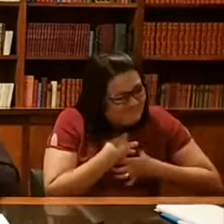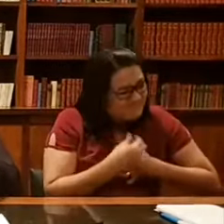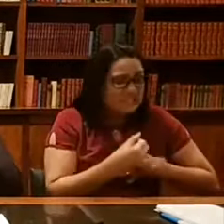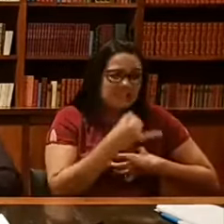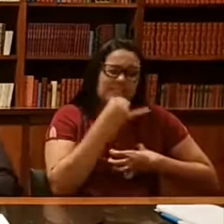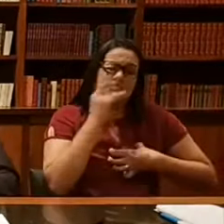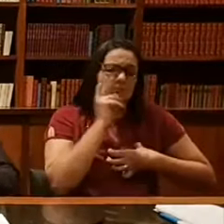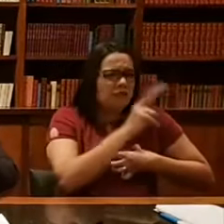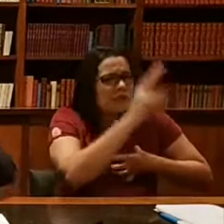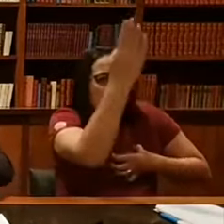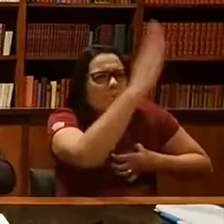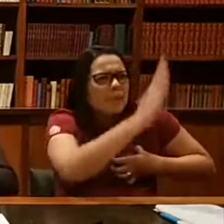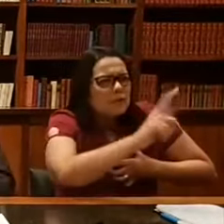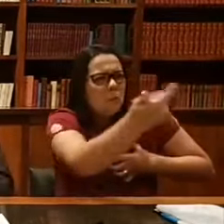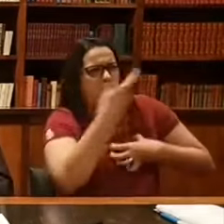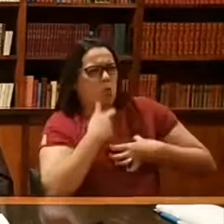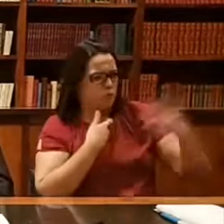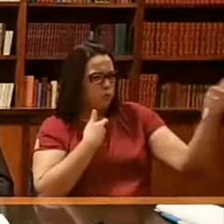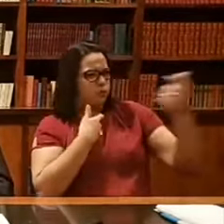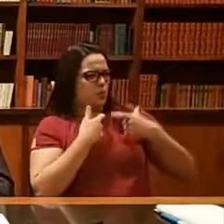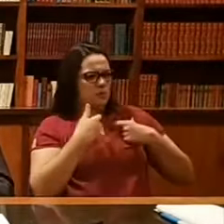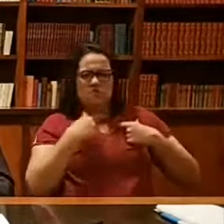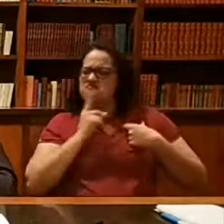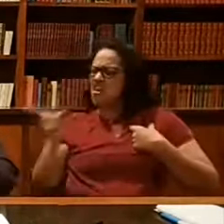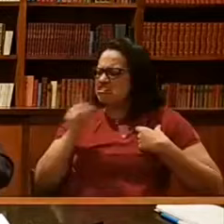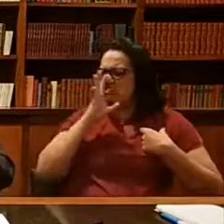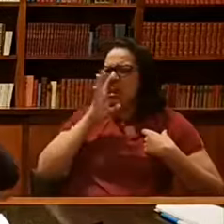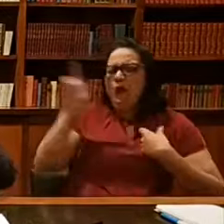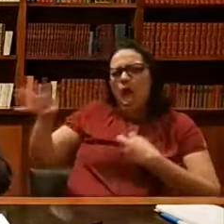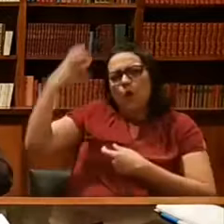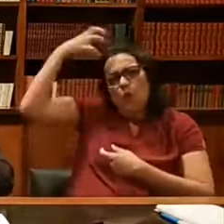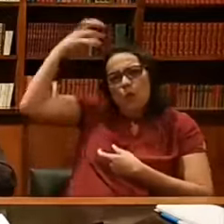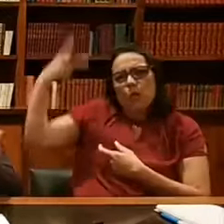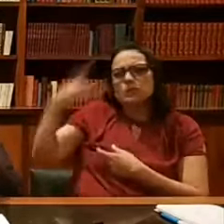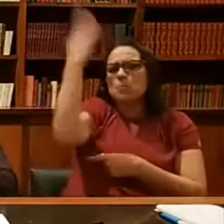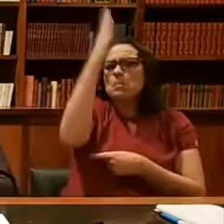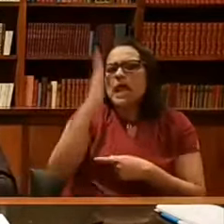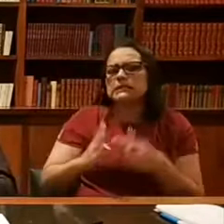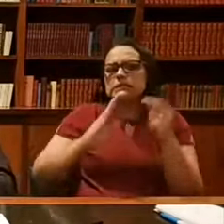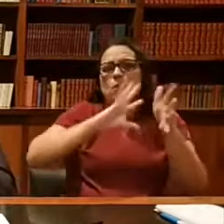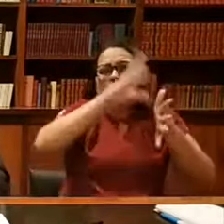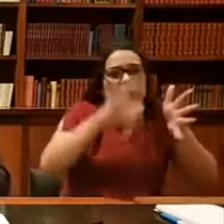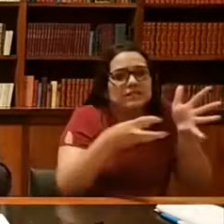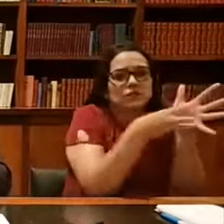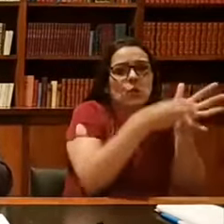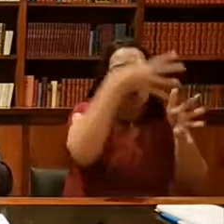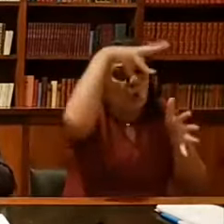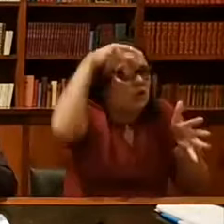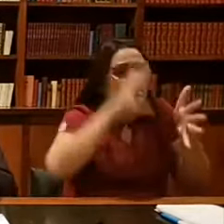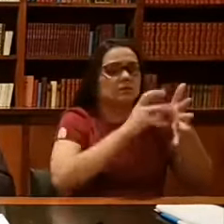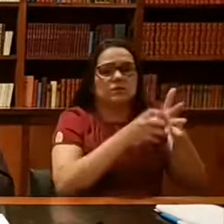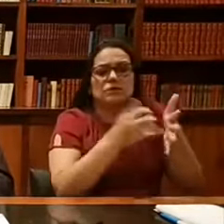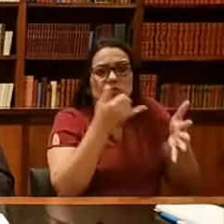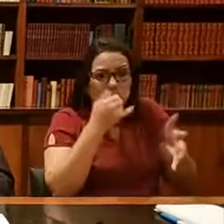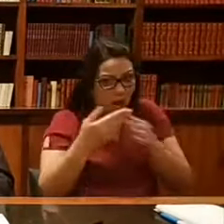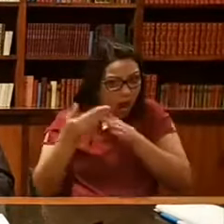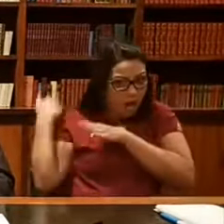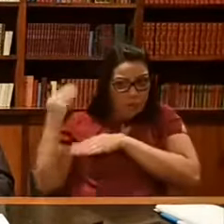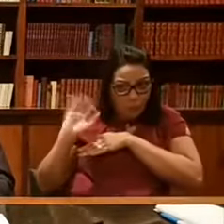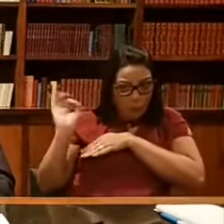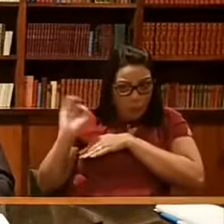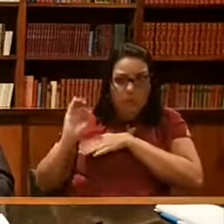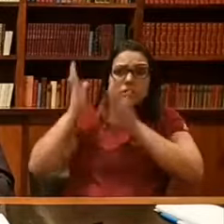me atacando por queimadas na Amazônia, como se isso nunca tivesse e nunca fosse deixar de existir. E